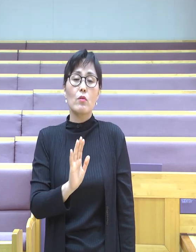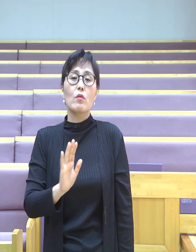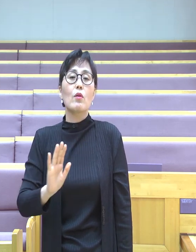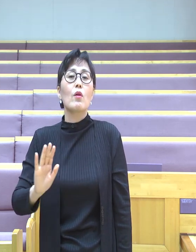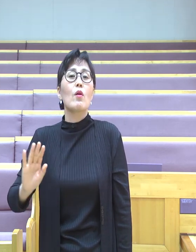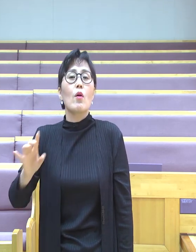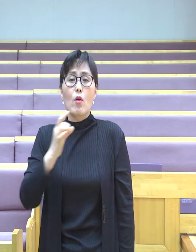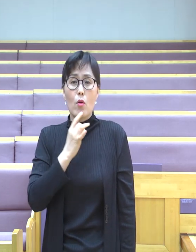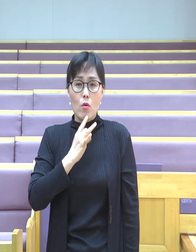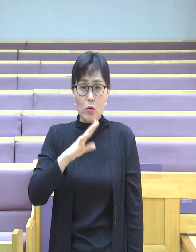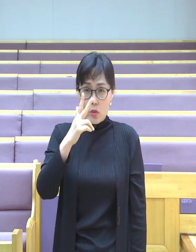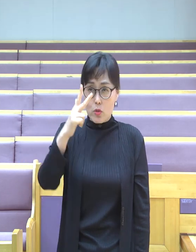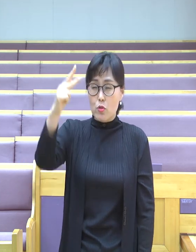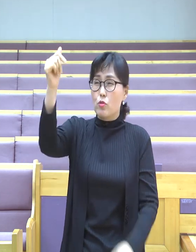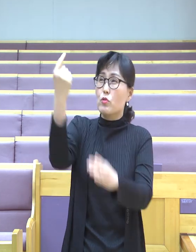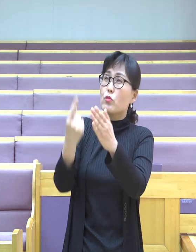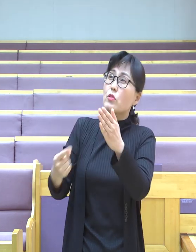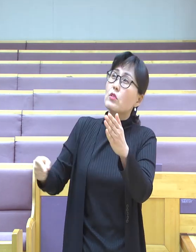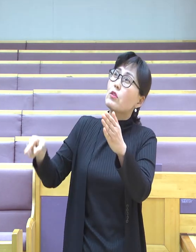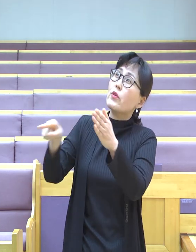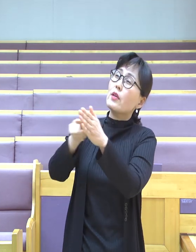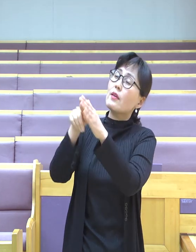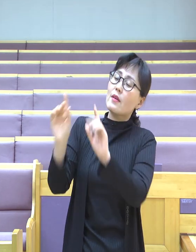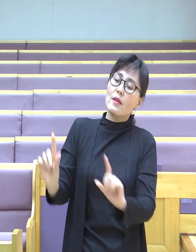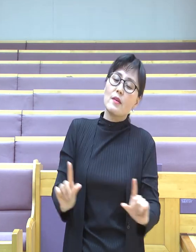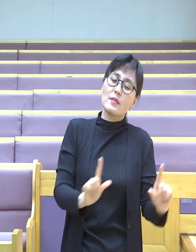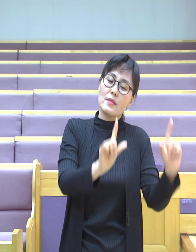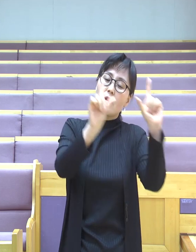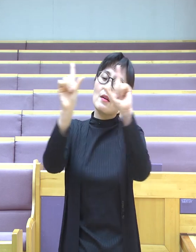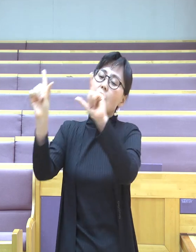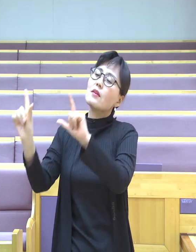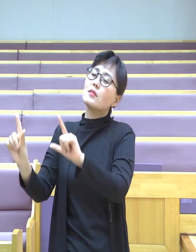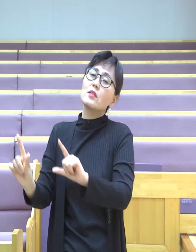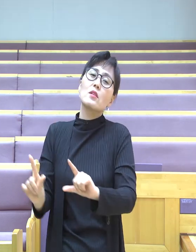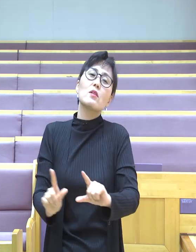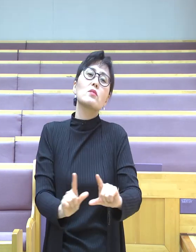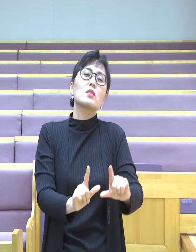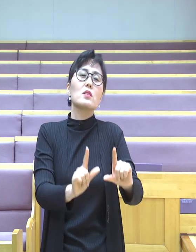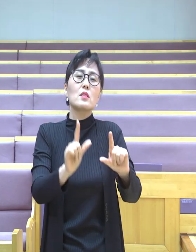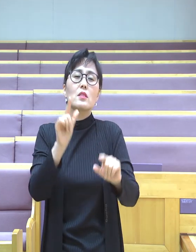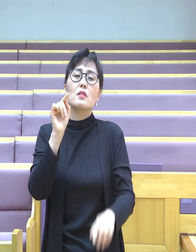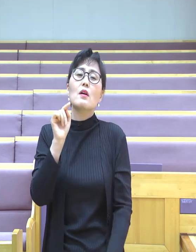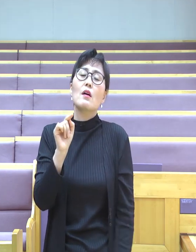아니요 오직 주를 위해 사는